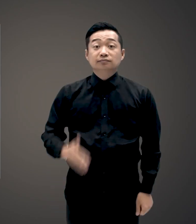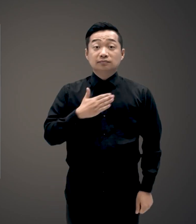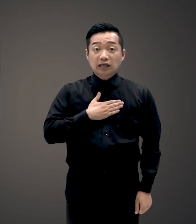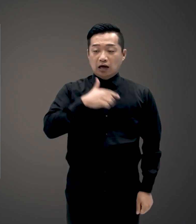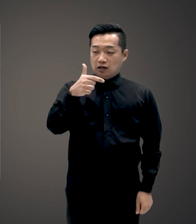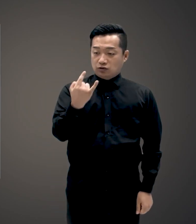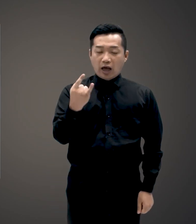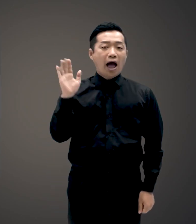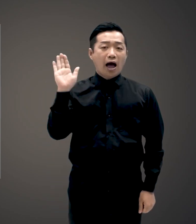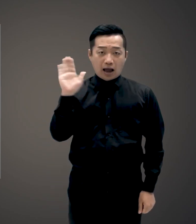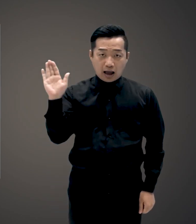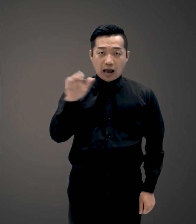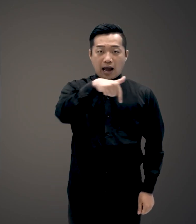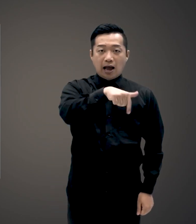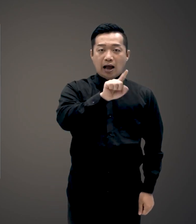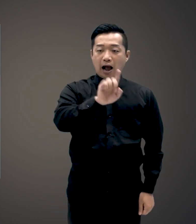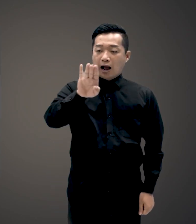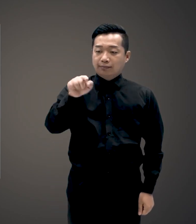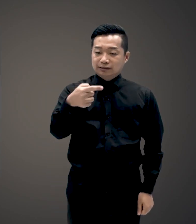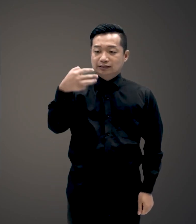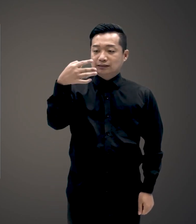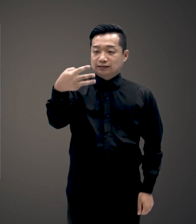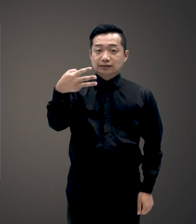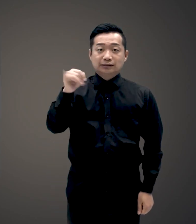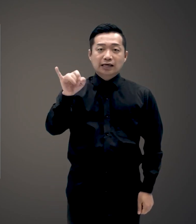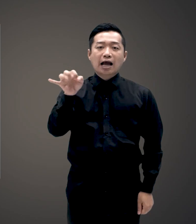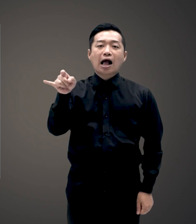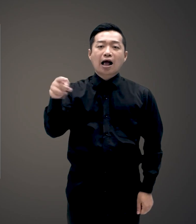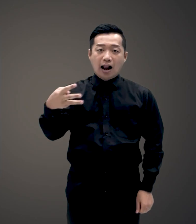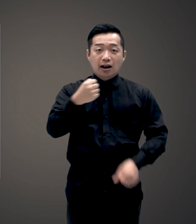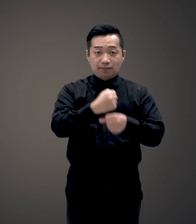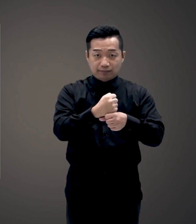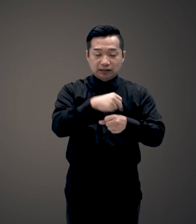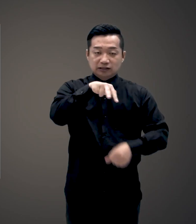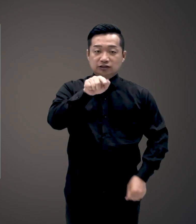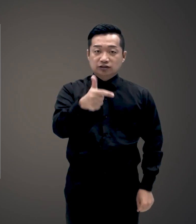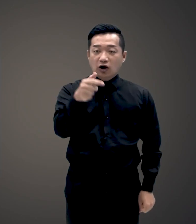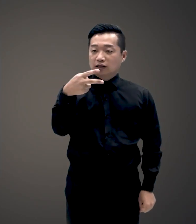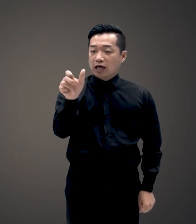나는 뇌가 아니다. 마르쿠스 가브리엘 지음, 전대호 옮김.